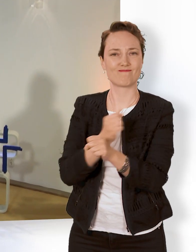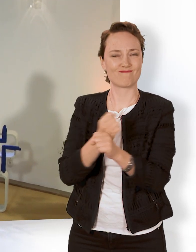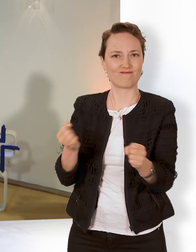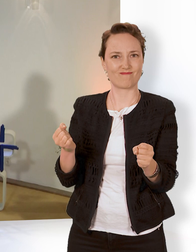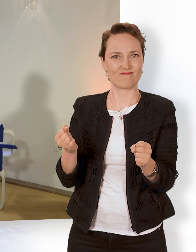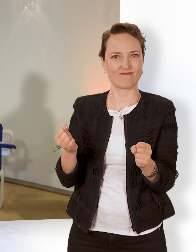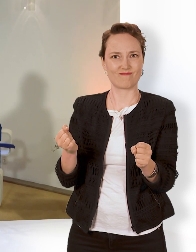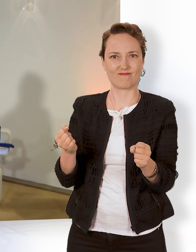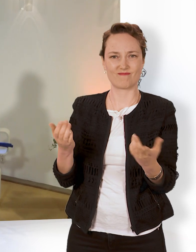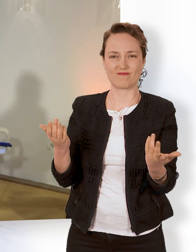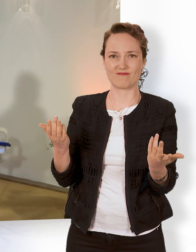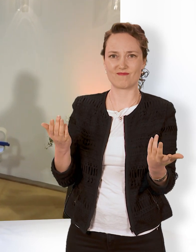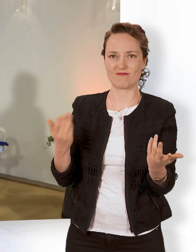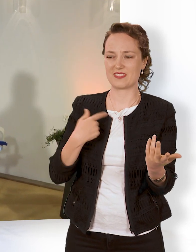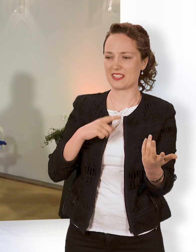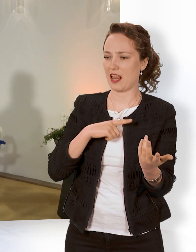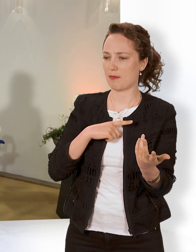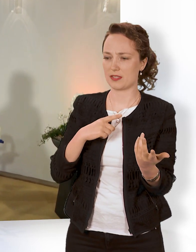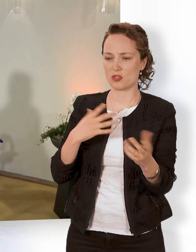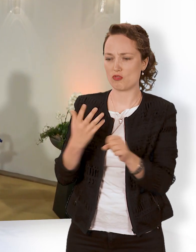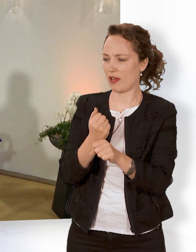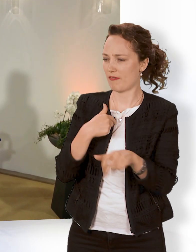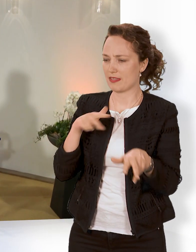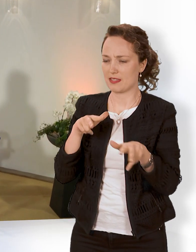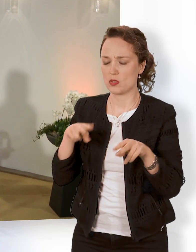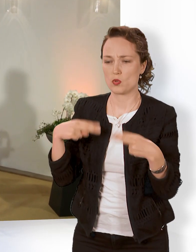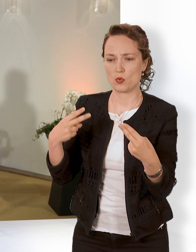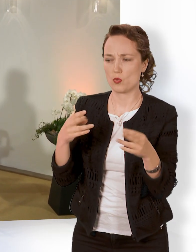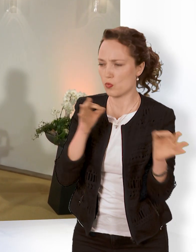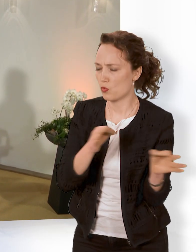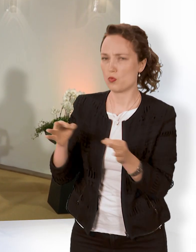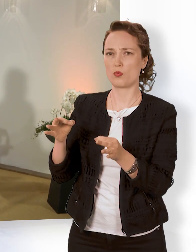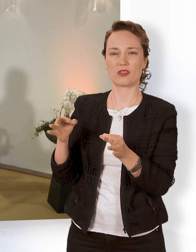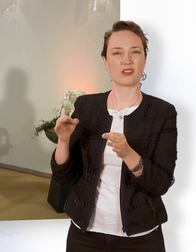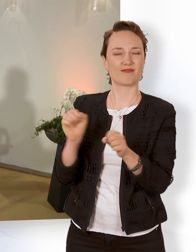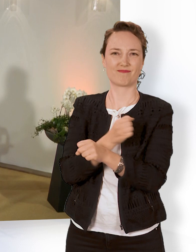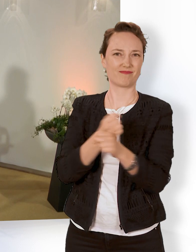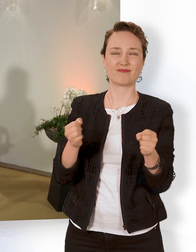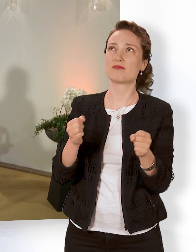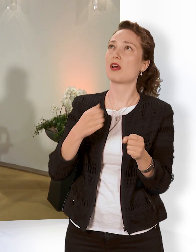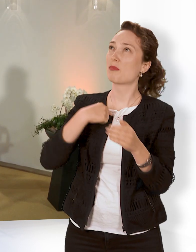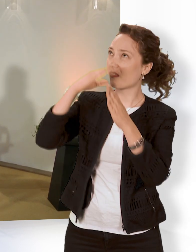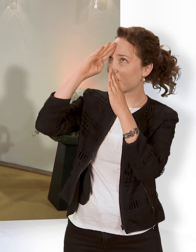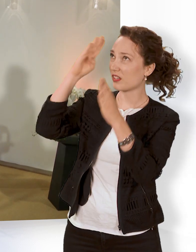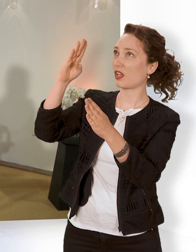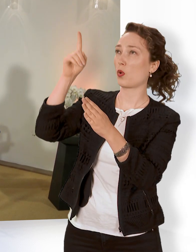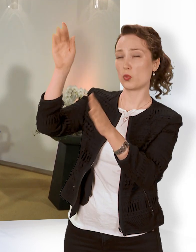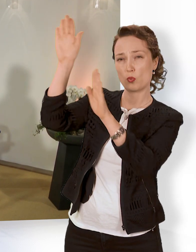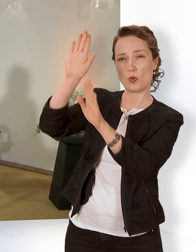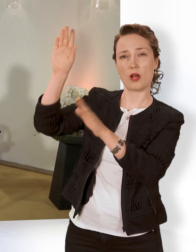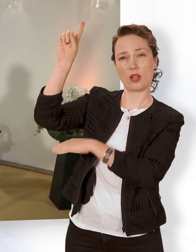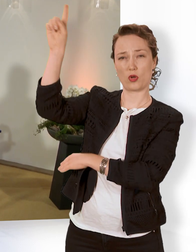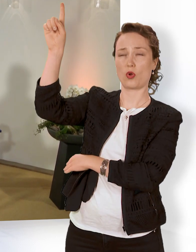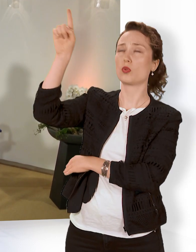Nichts, womit wir uns zurechtbringen können. Aber wir vertrauen auf dich, heiliger Gott, dass du dich um unsere